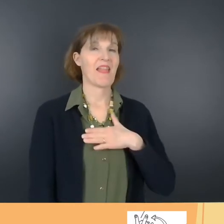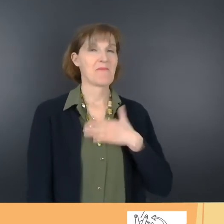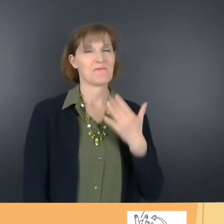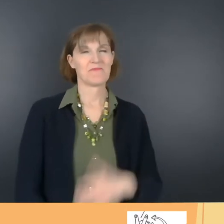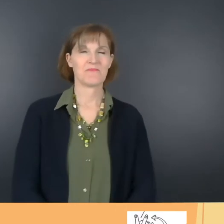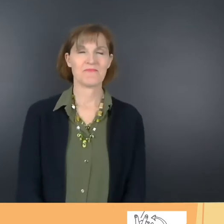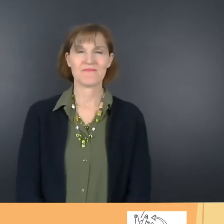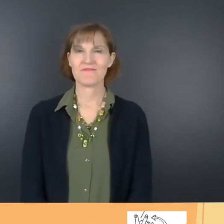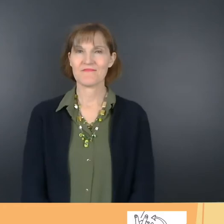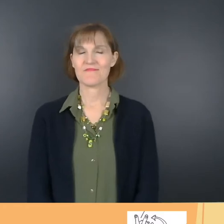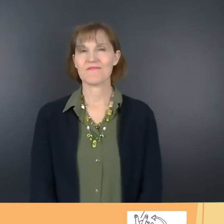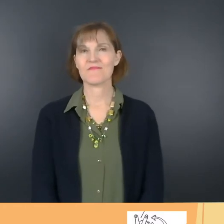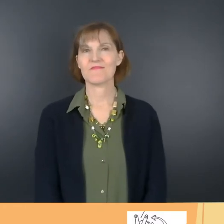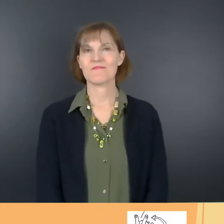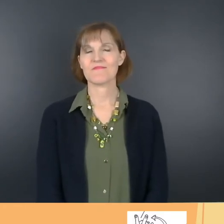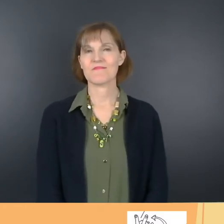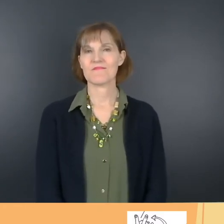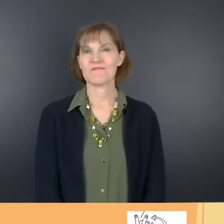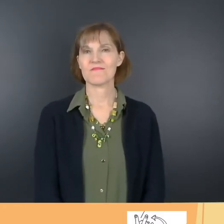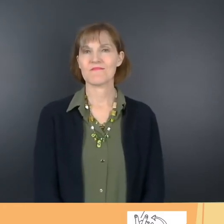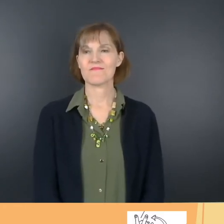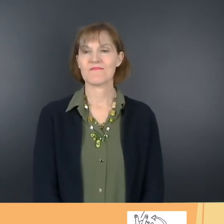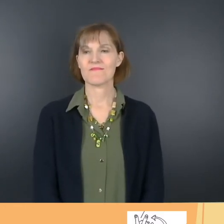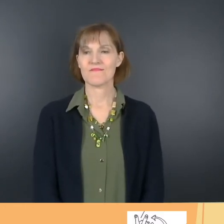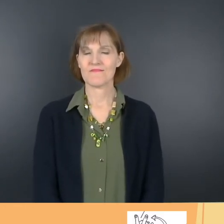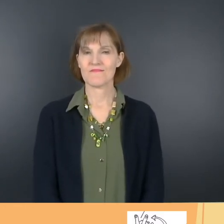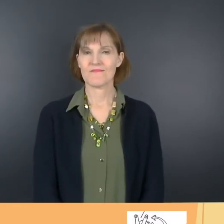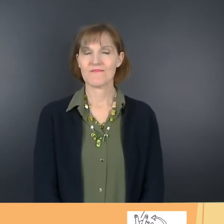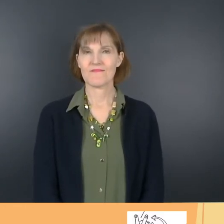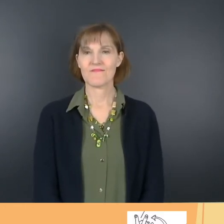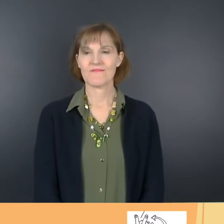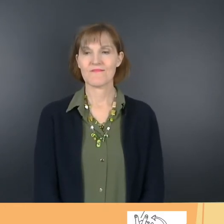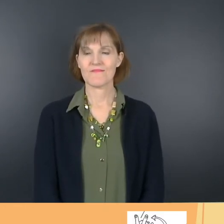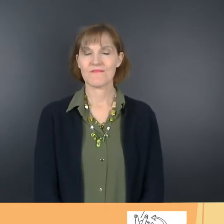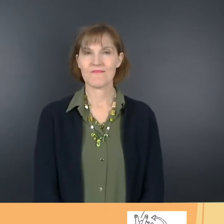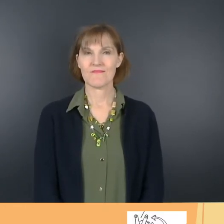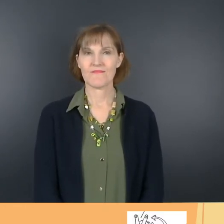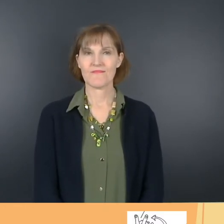'aime beaucoup ça, en fait. Ça me plaît. Voilà.